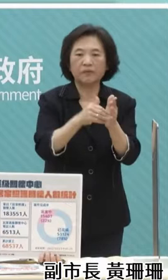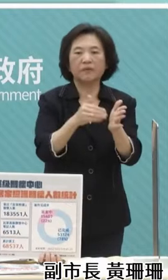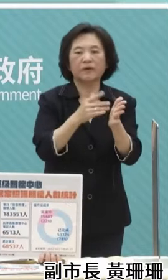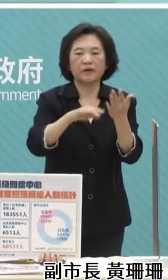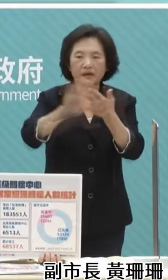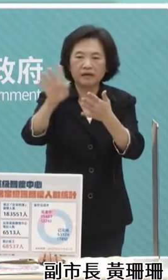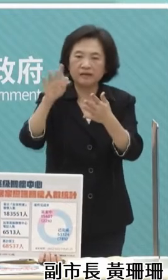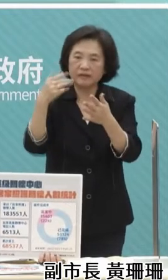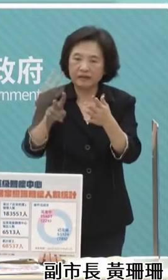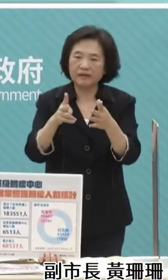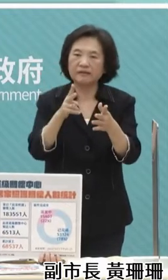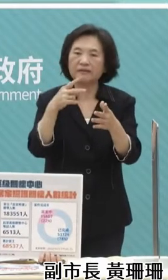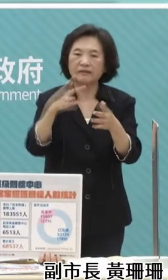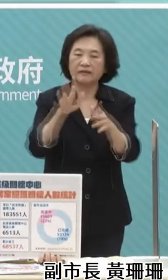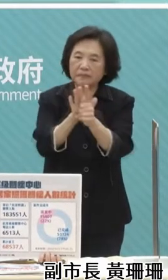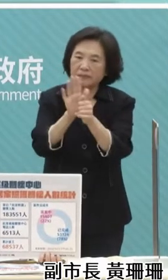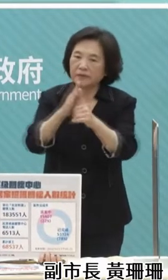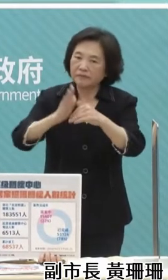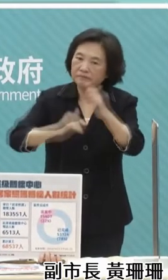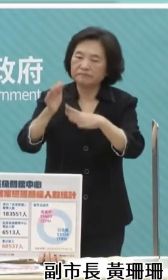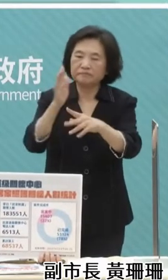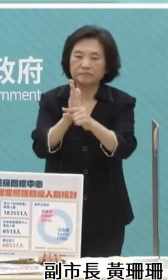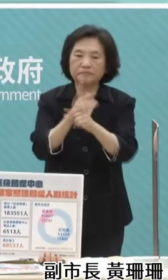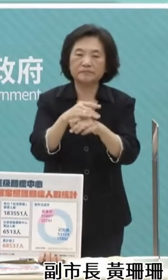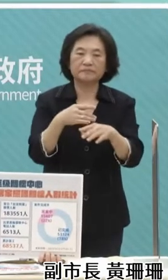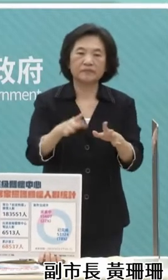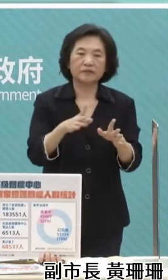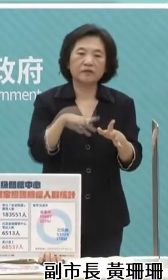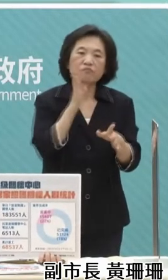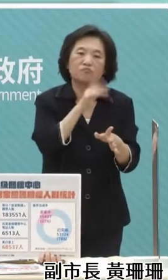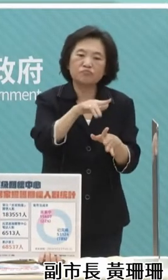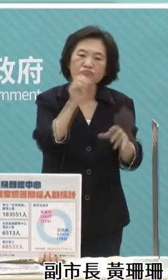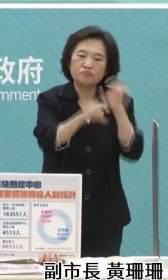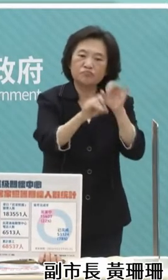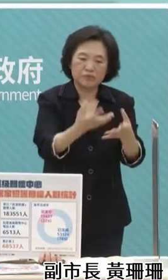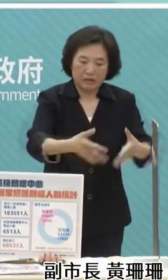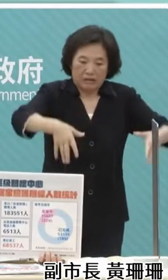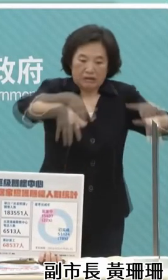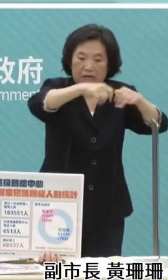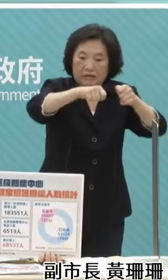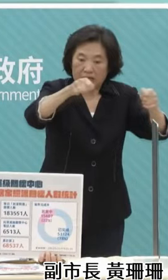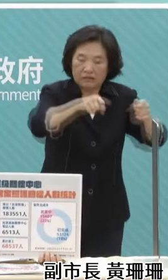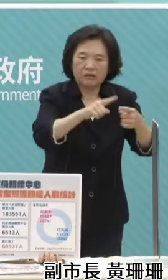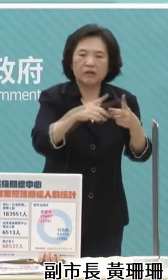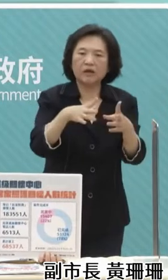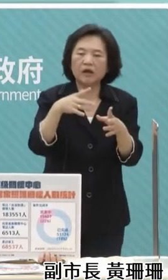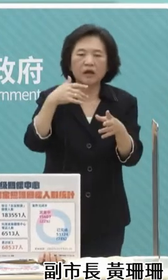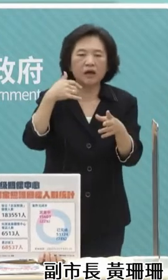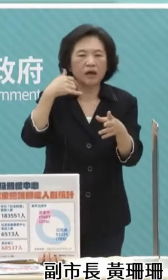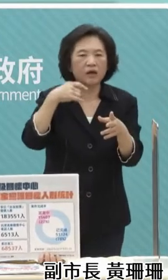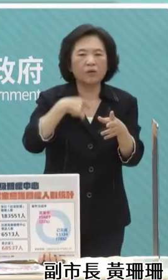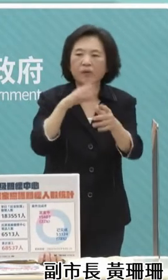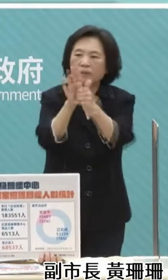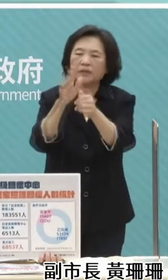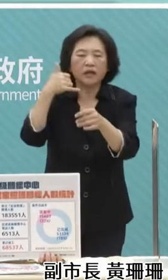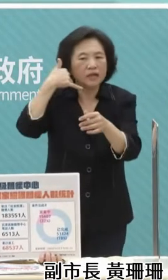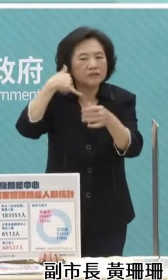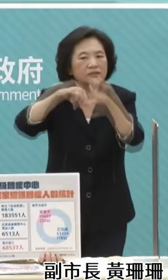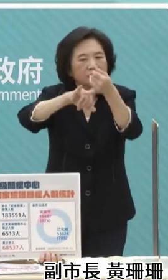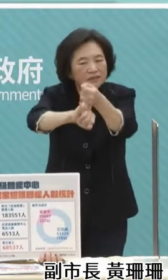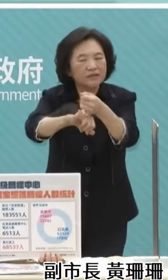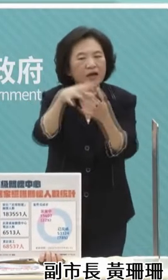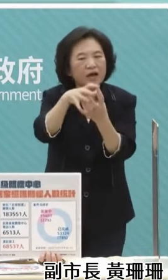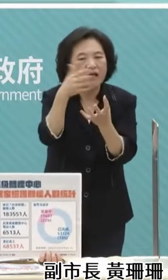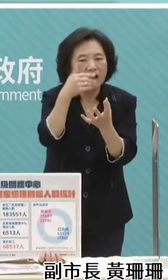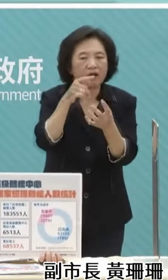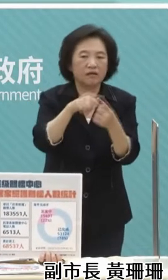成，有一些还在判案中，那有一些是要收垃圾，可能他需要我们帮他带订餐，这些零零总总都在我们区